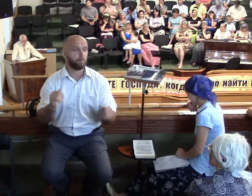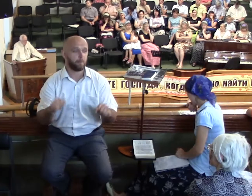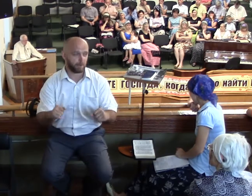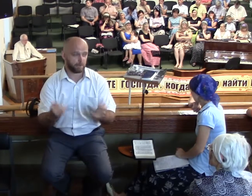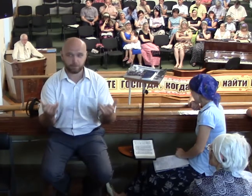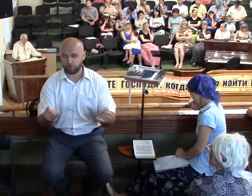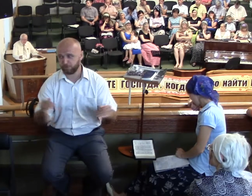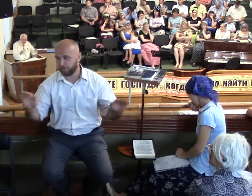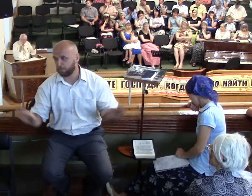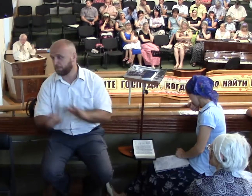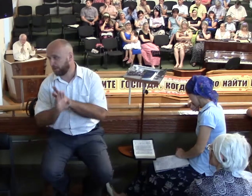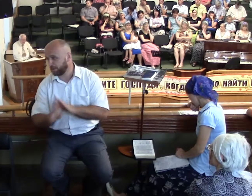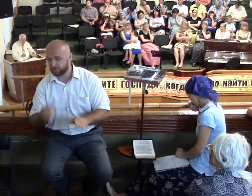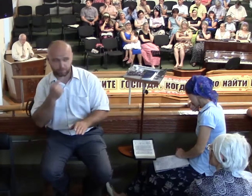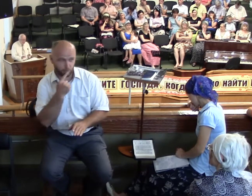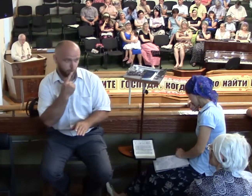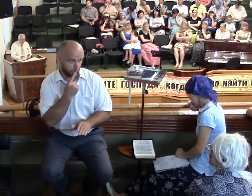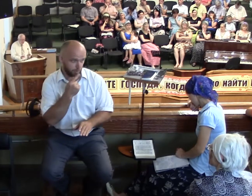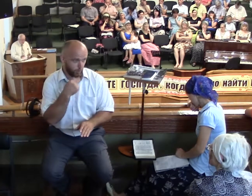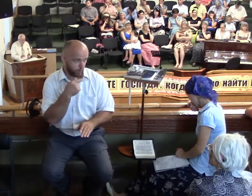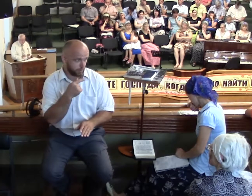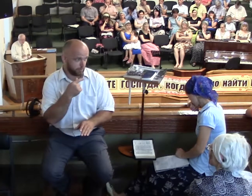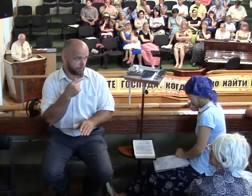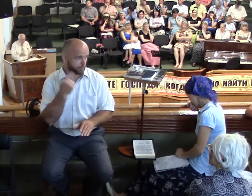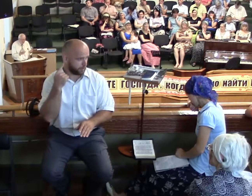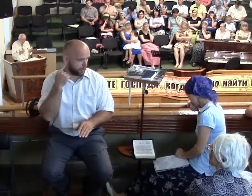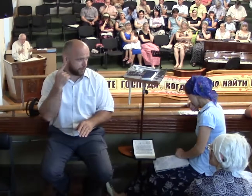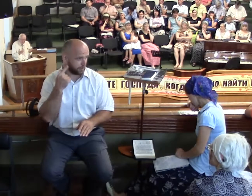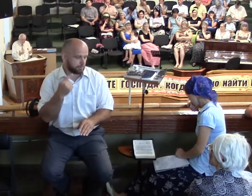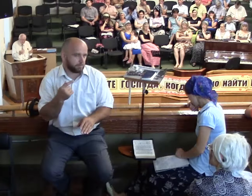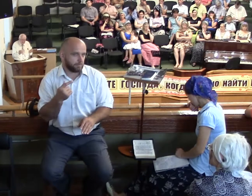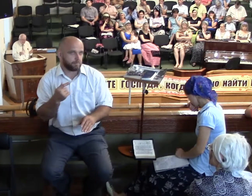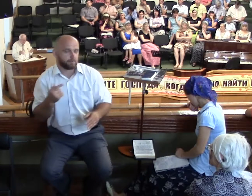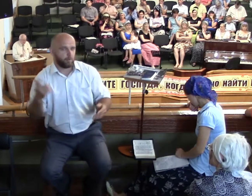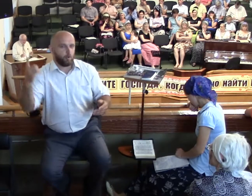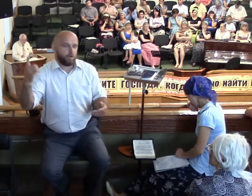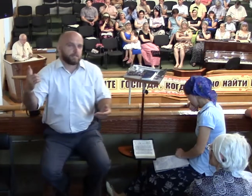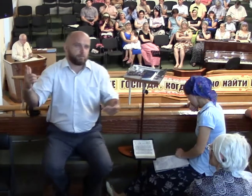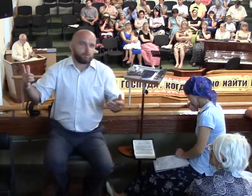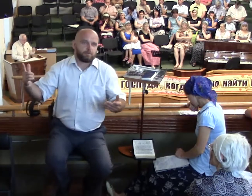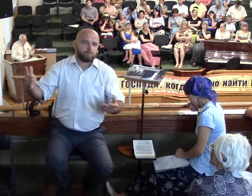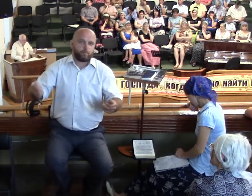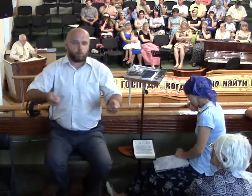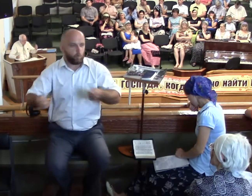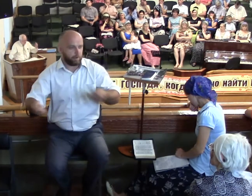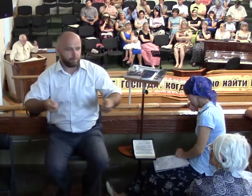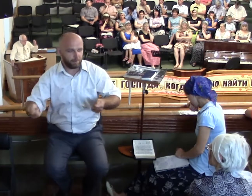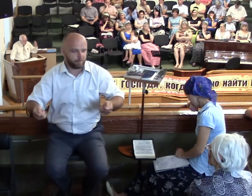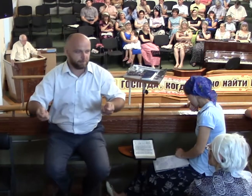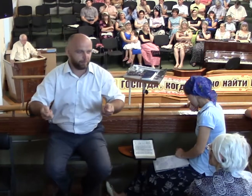Это Божья работа, это усилие нашей воли, потому что нужно приложить усилия, знаете,